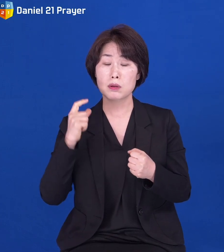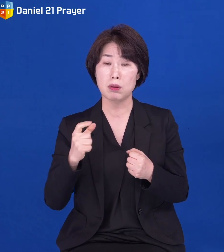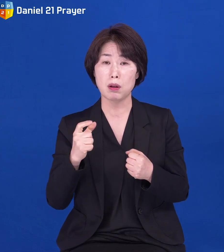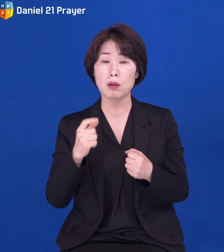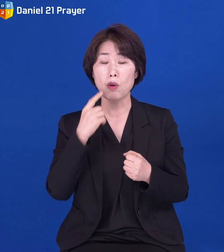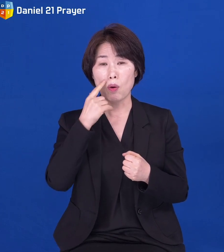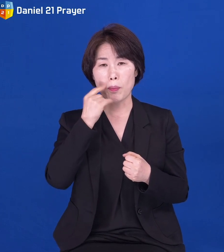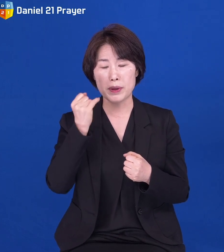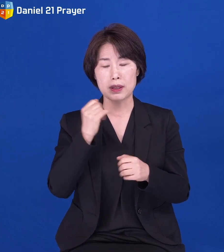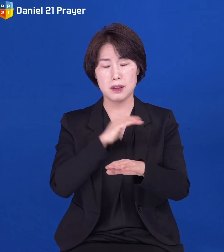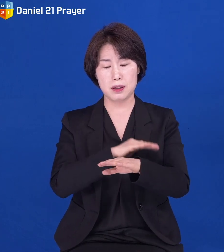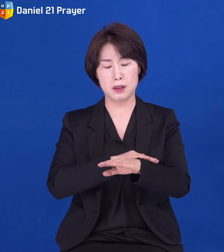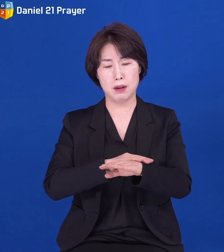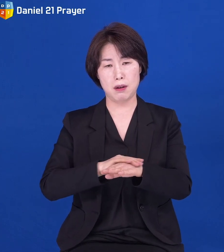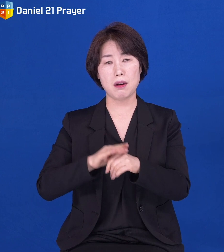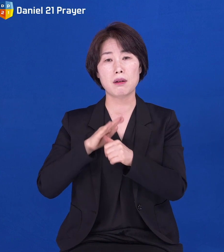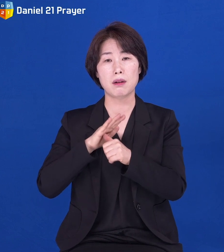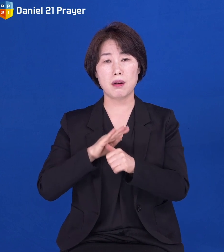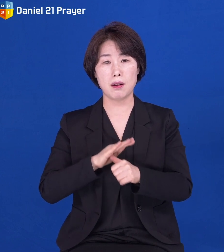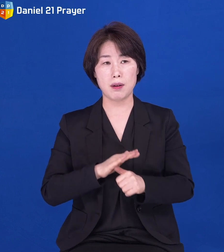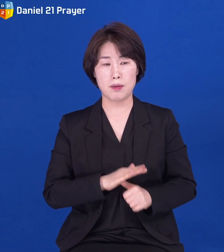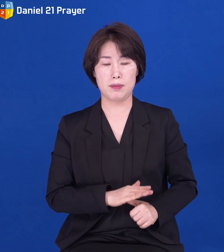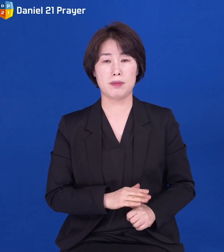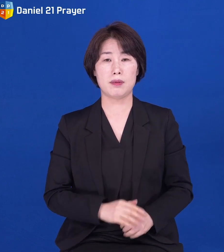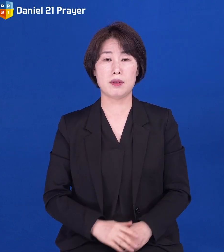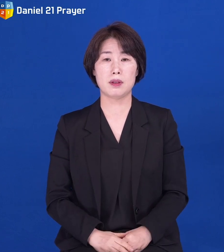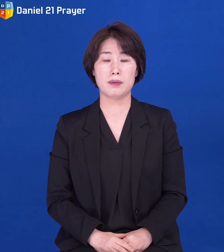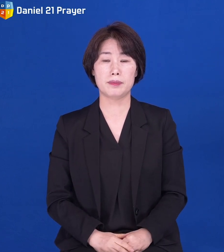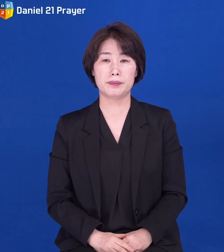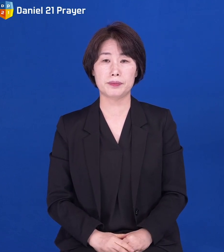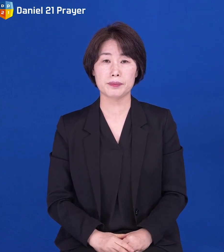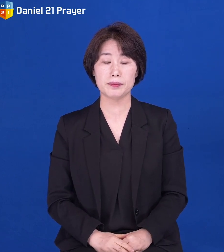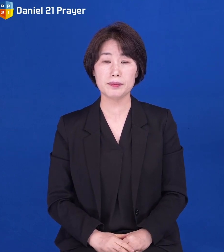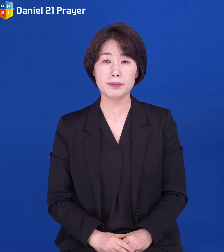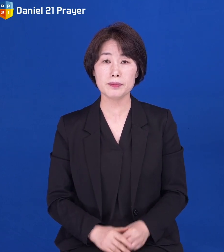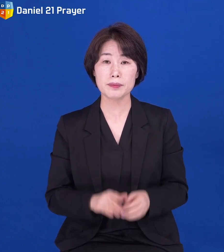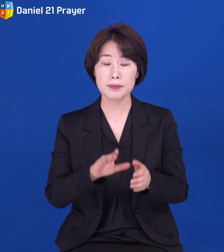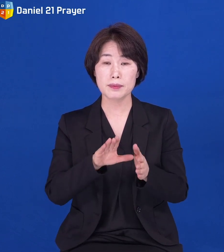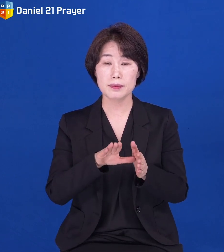저희 어머니니까 이겨내신 것 같아요. 근데 그때 당시에 제